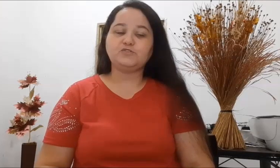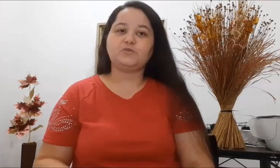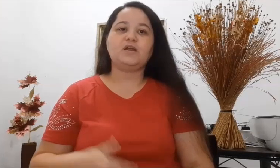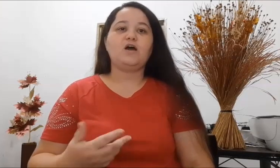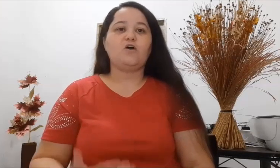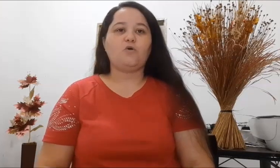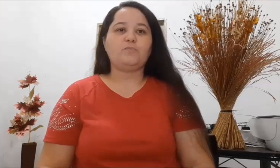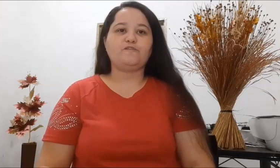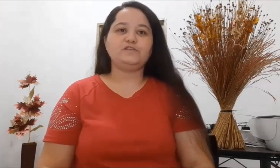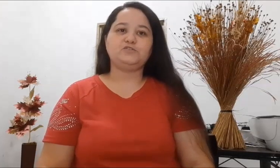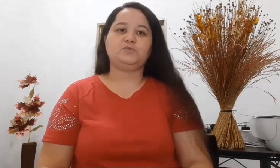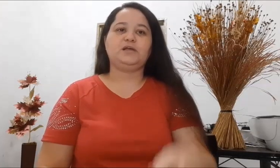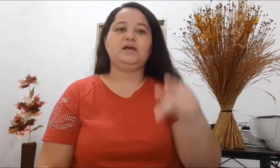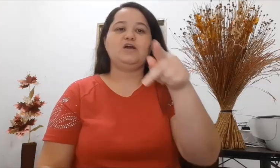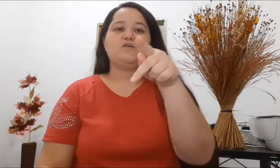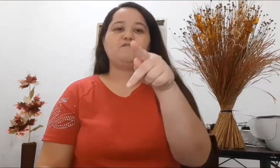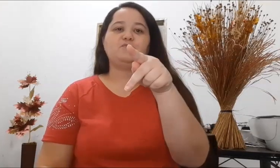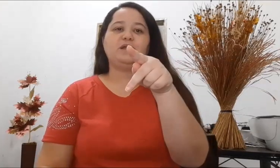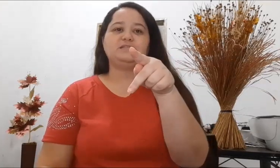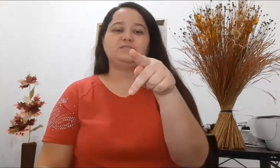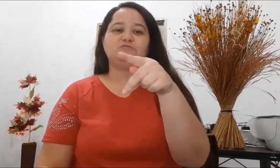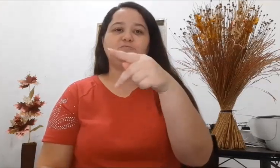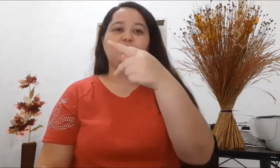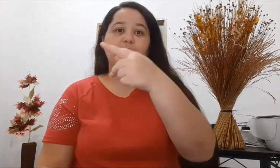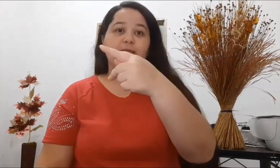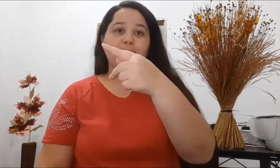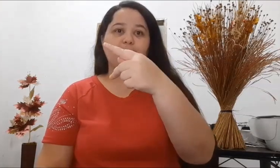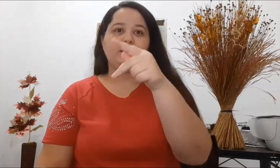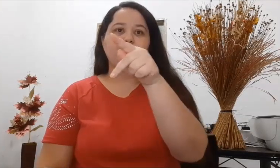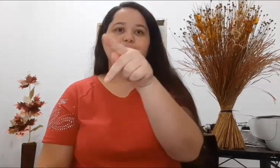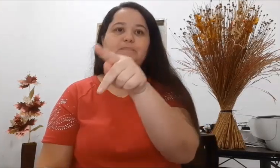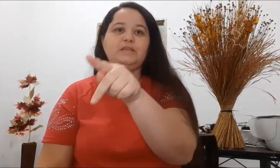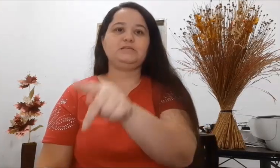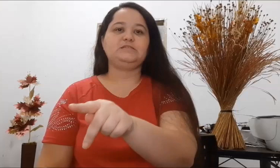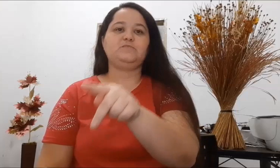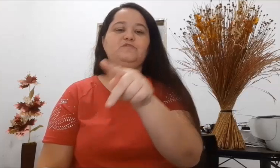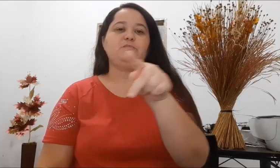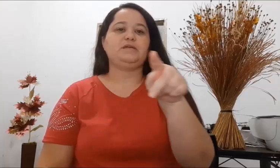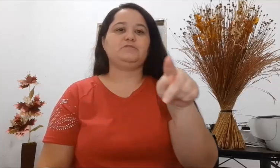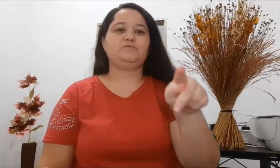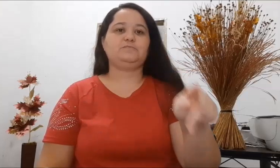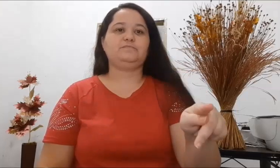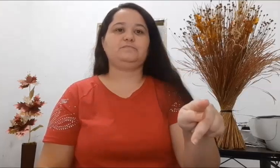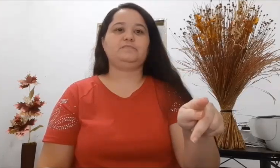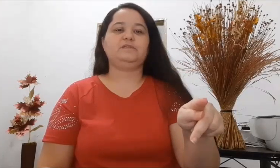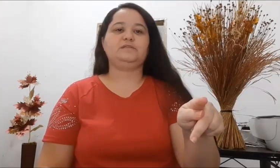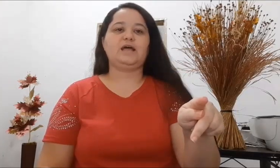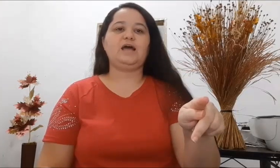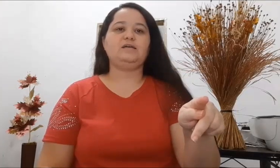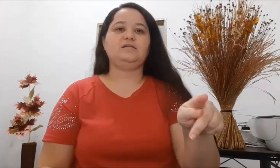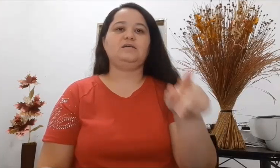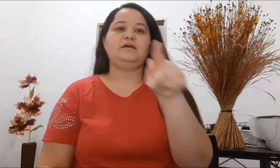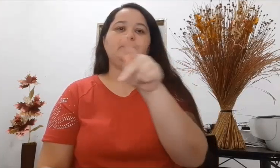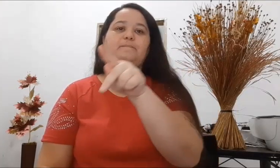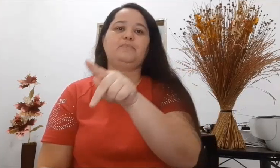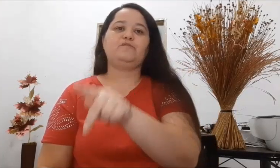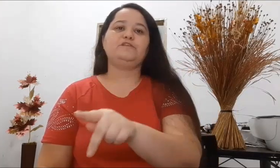professor ou professora. Configuração de mão em P, esse movimento, tá?